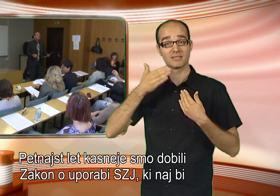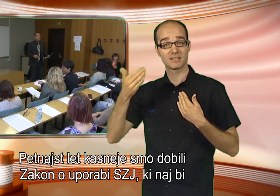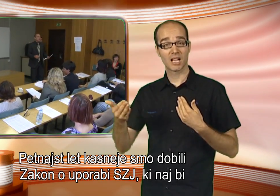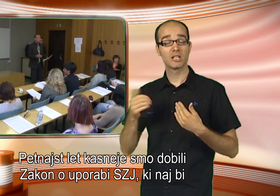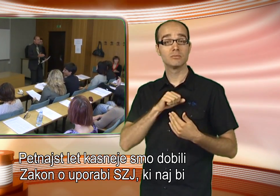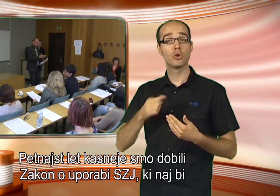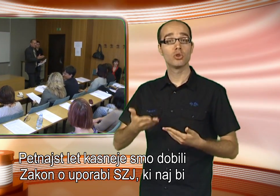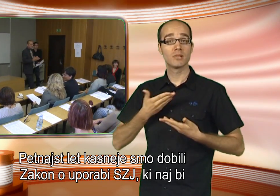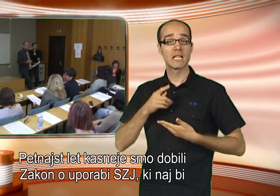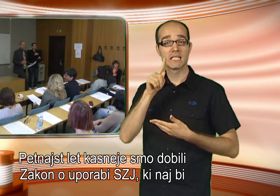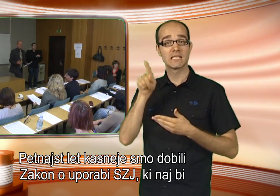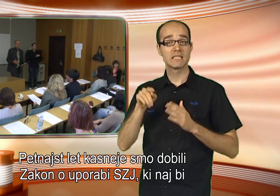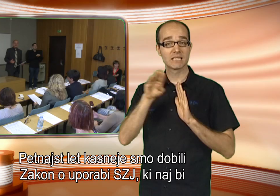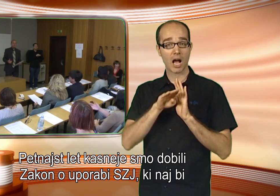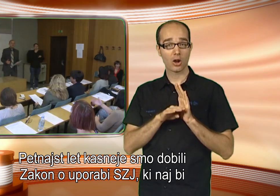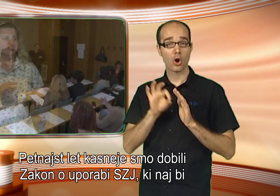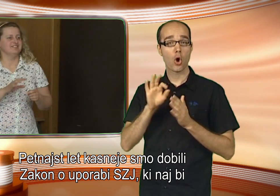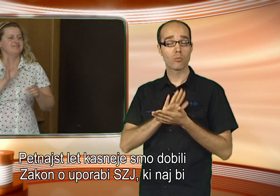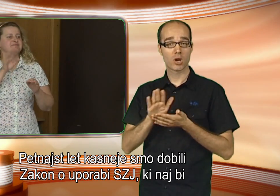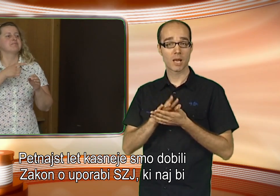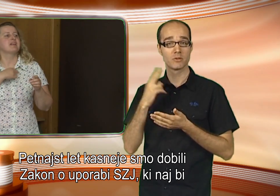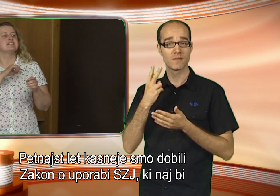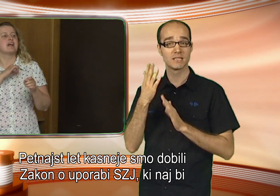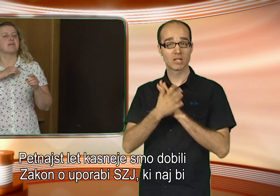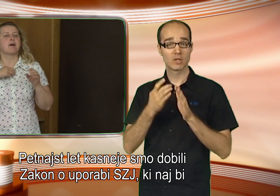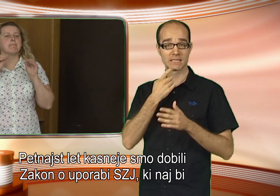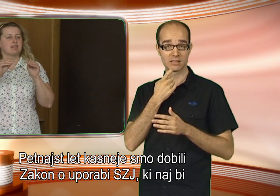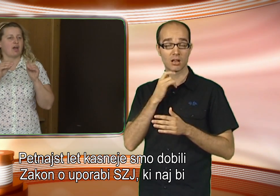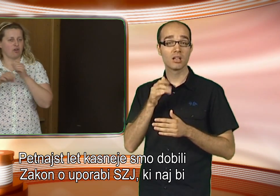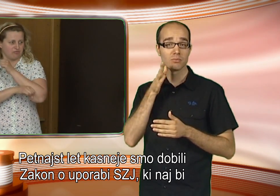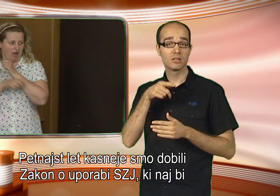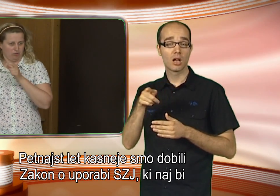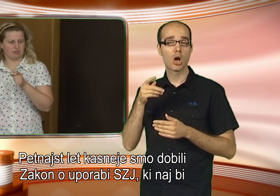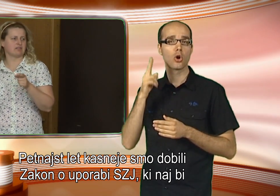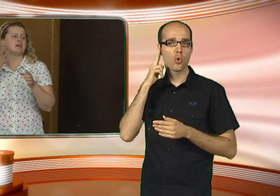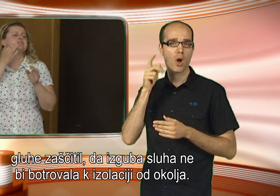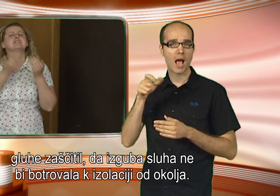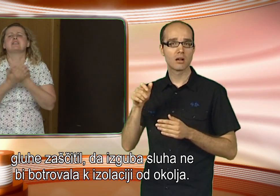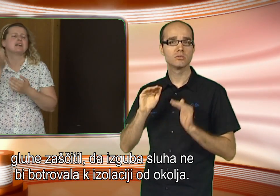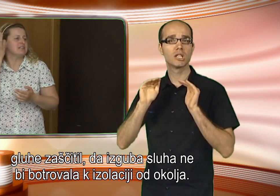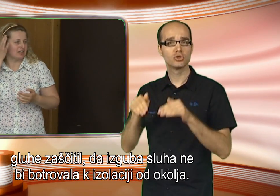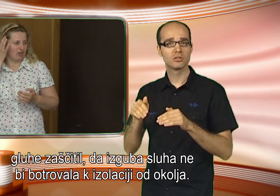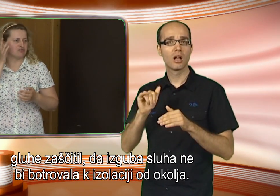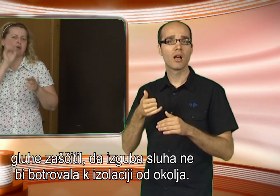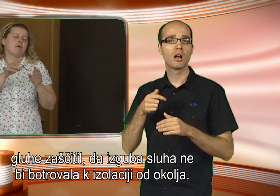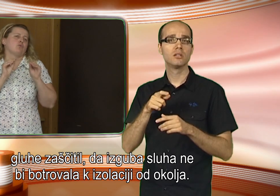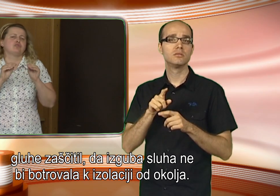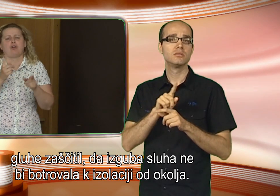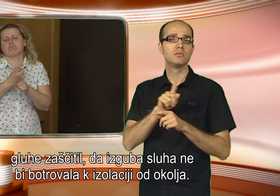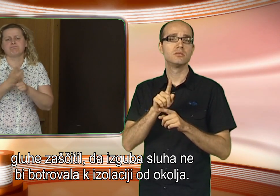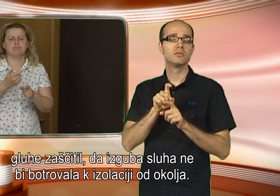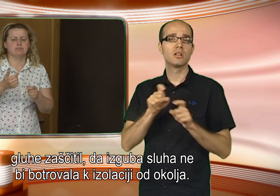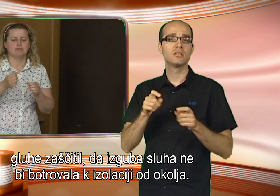15 let kasneje smo dobili zakon o uporabi SZJ, ki naj bi gluhe zaščitil, da izguba sluha ne bi botrovala